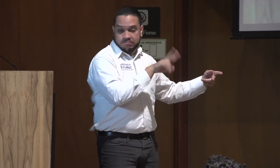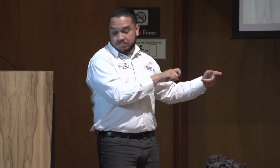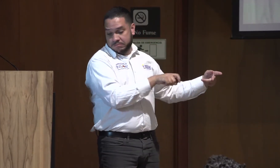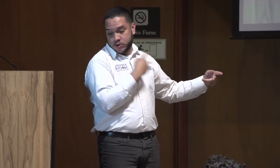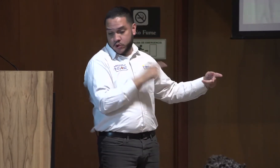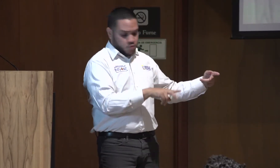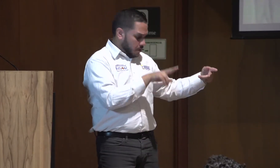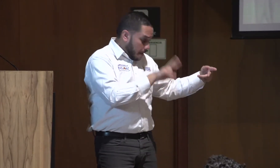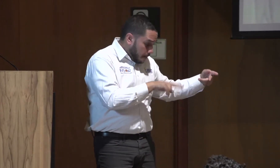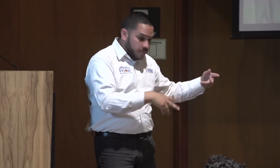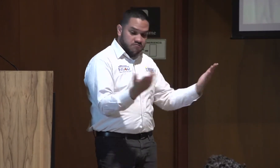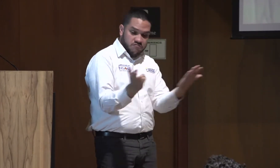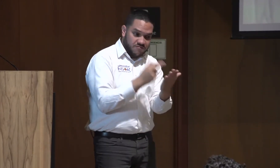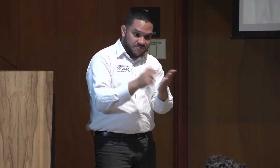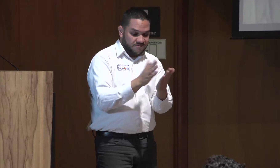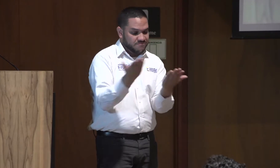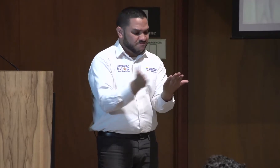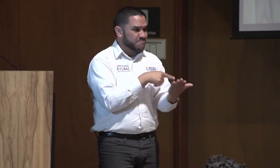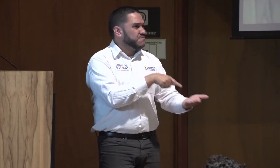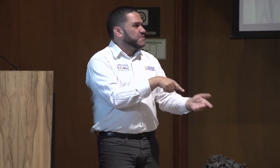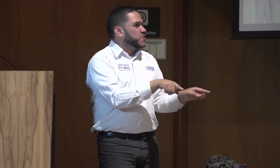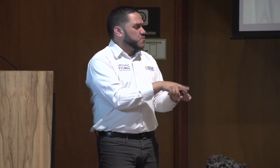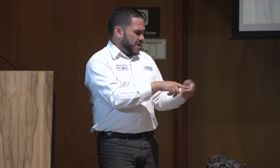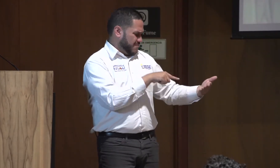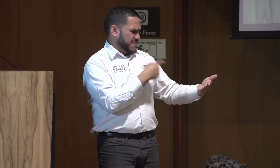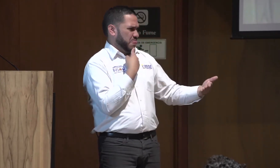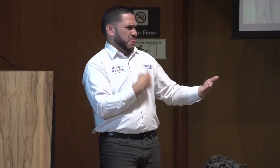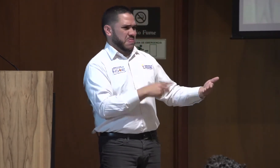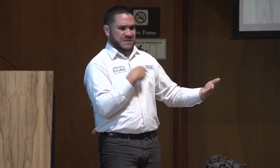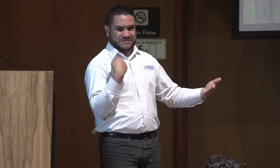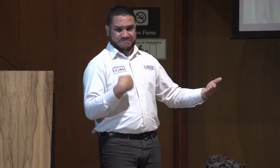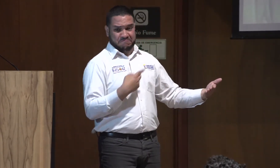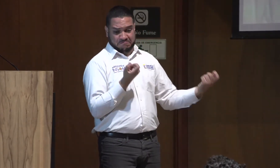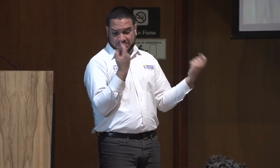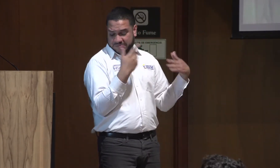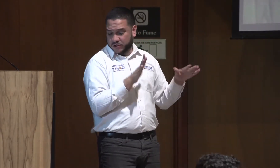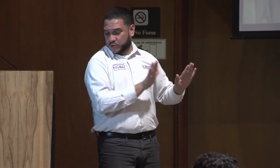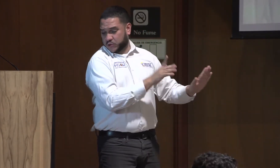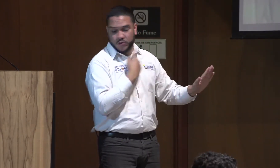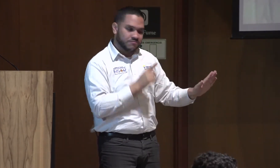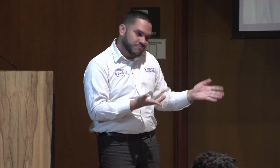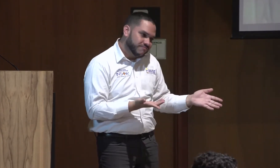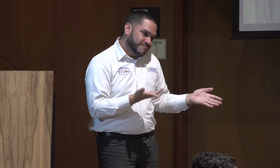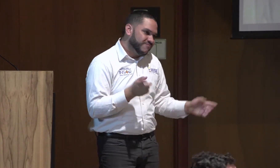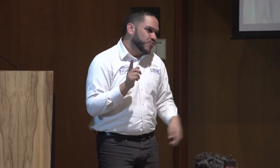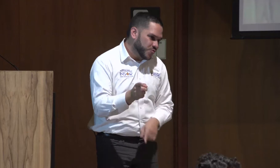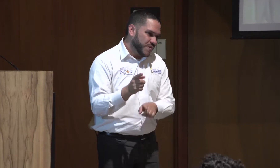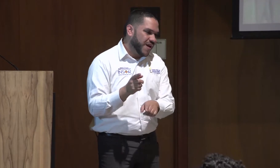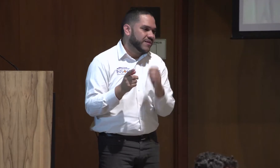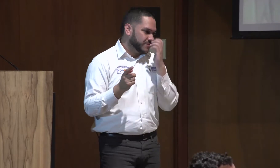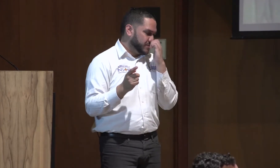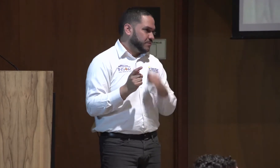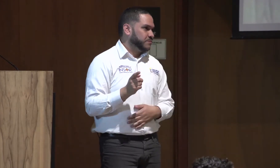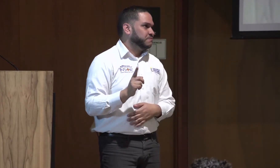eso para ellos es chino, digámoslo así. No les gusta. ¿Por qué? Porque pues, han tenido acercamientos